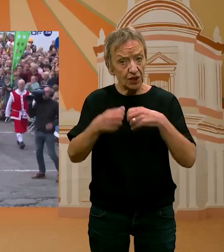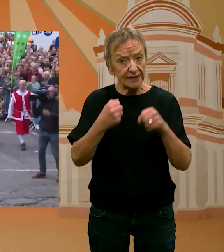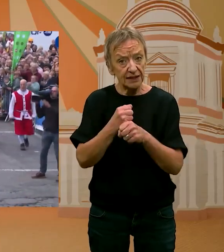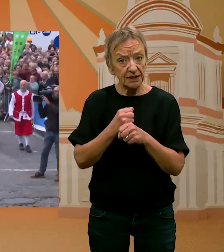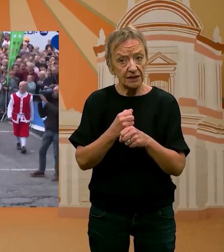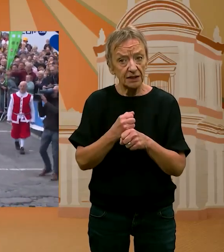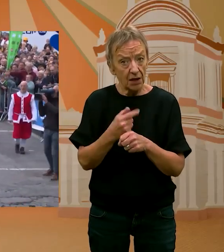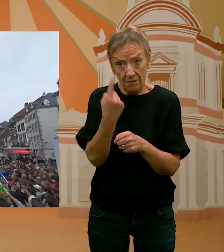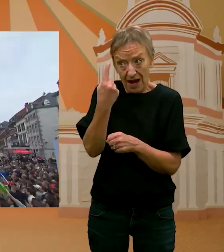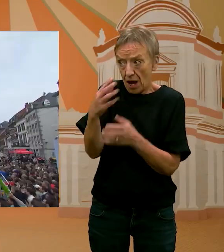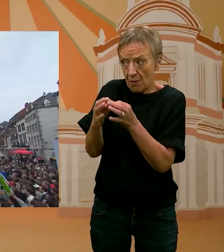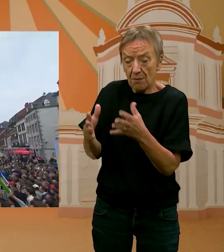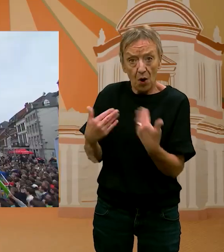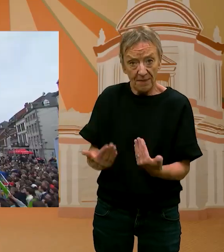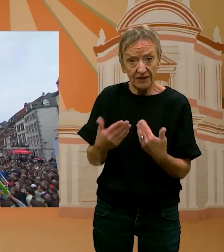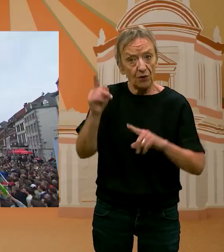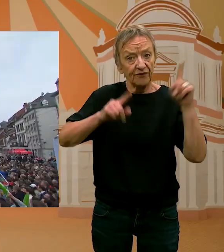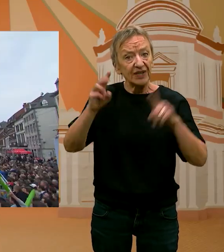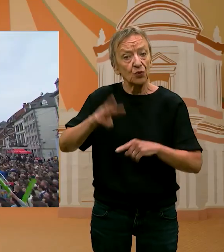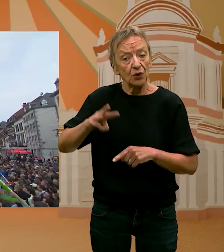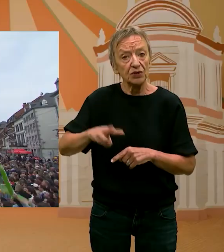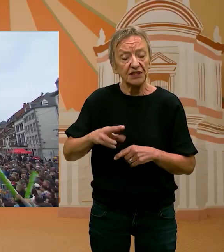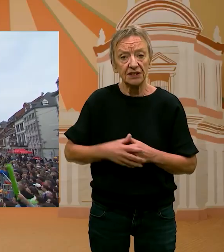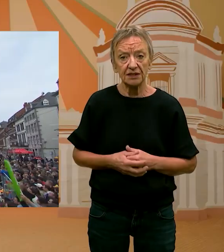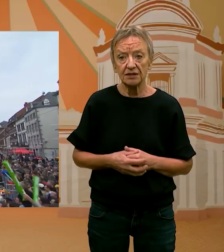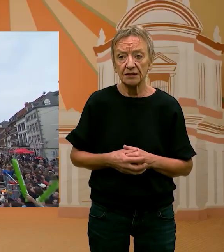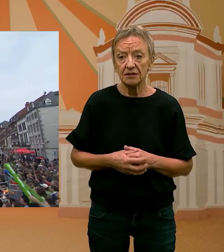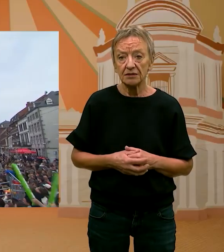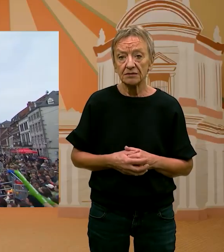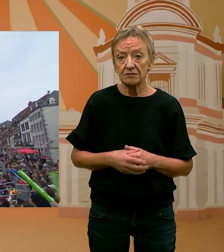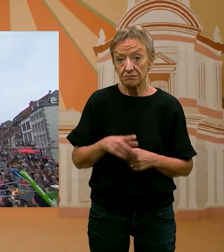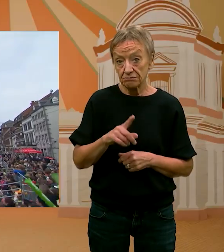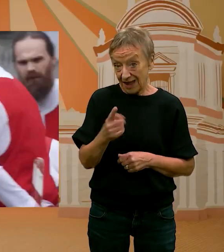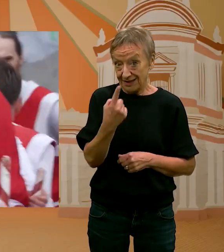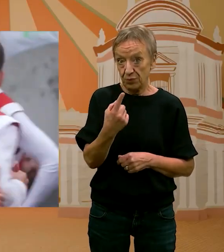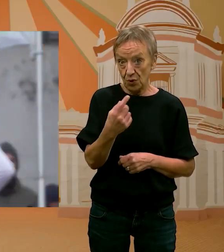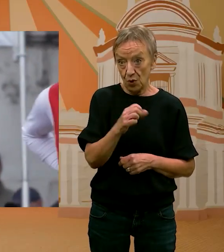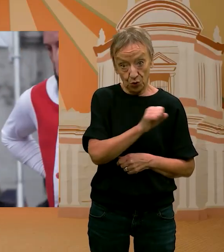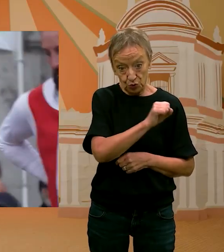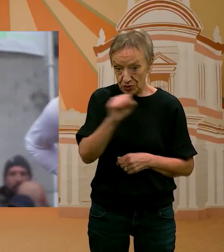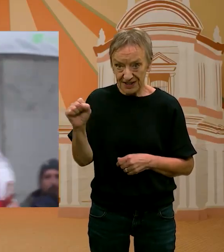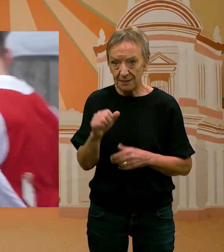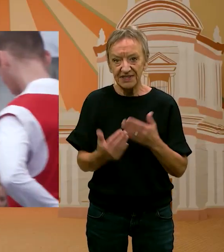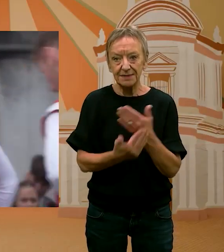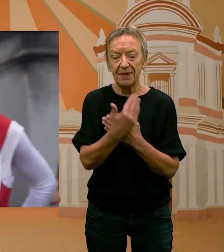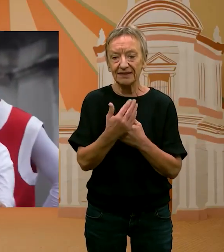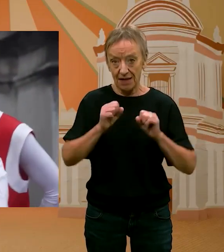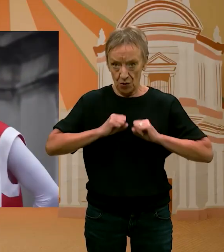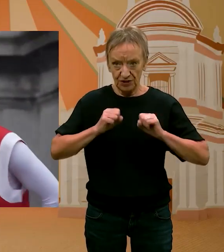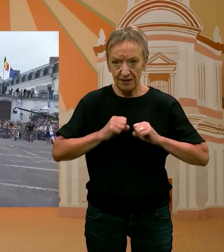Hein. Bien sûr, les échasseurs. Déjà, on s'entraîne tous les samedis matins, quasi toute l'année. On fait une pause pendant l'hiver, mais voilà, c'est vraiment